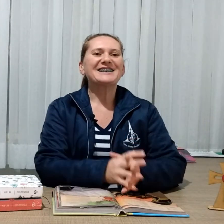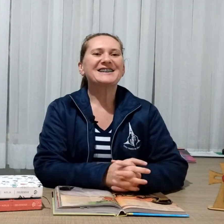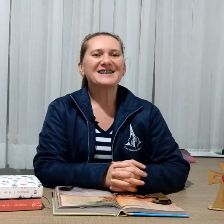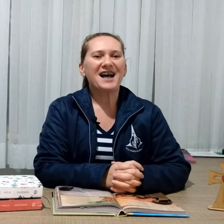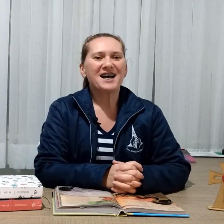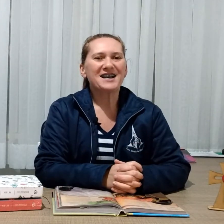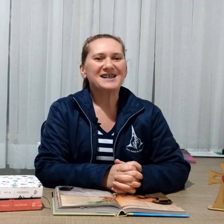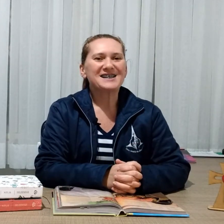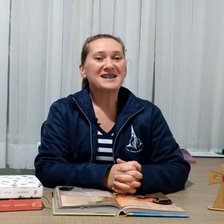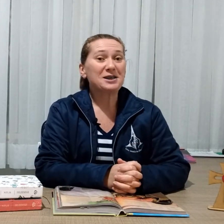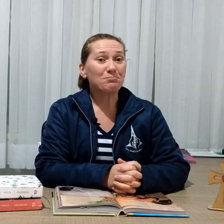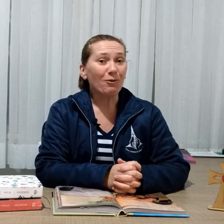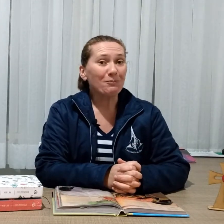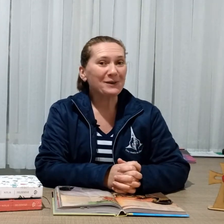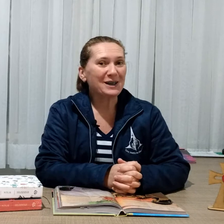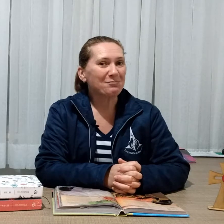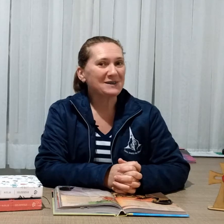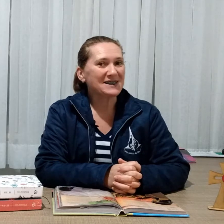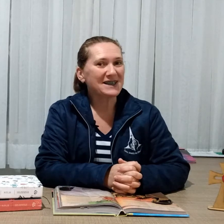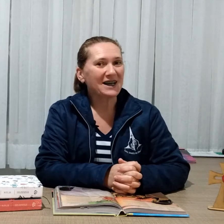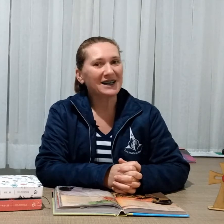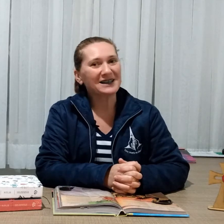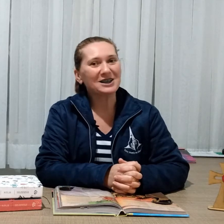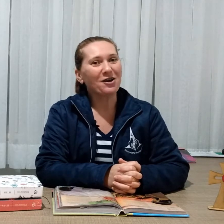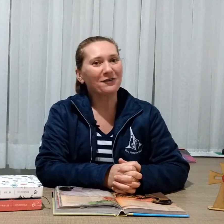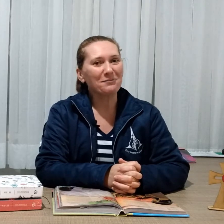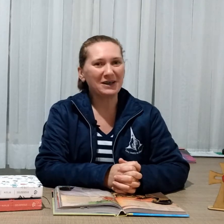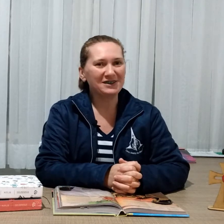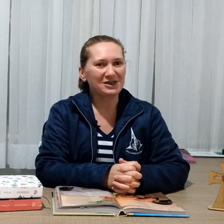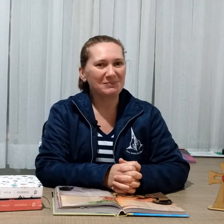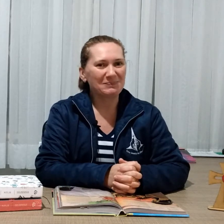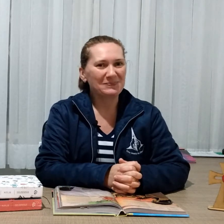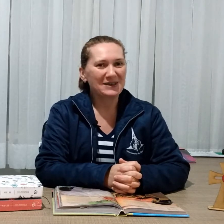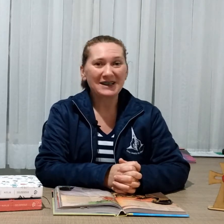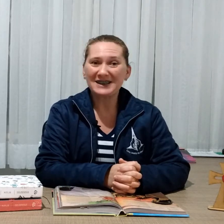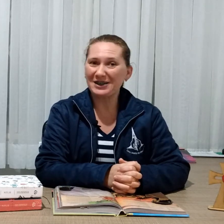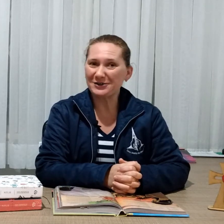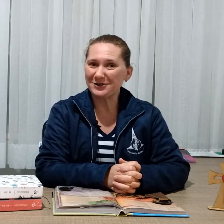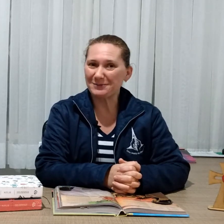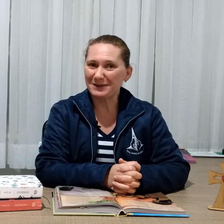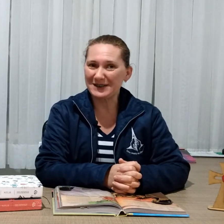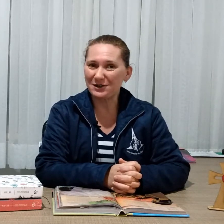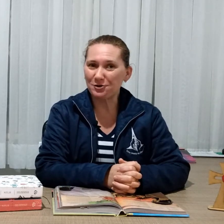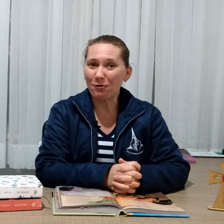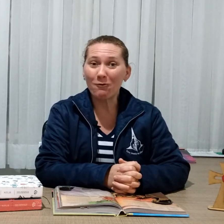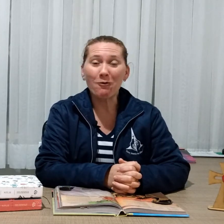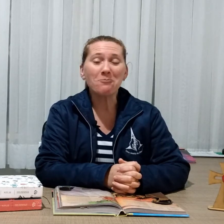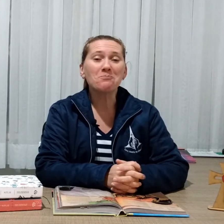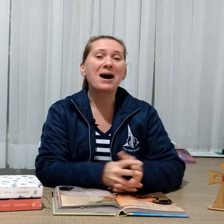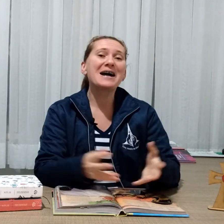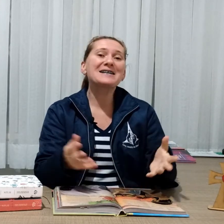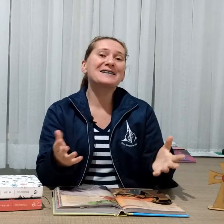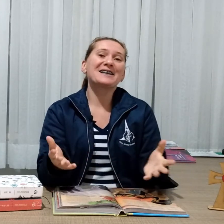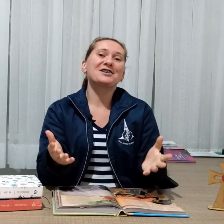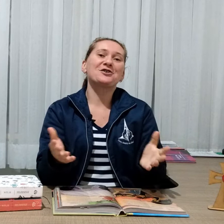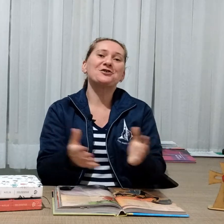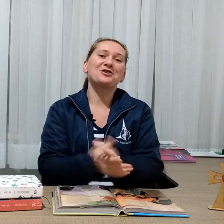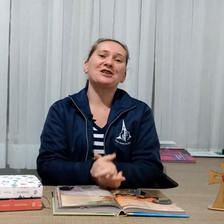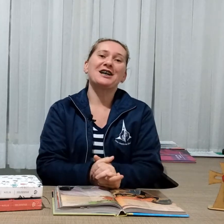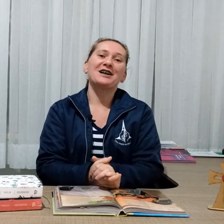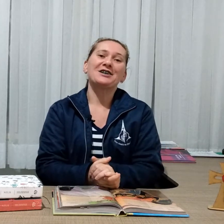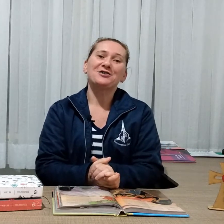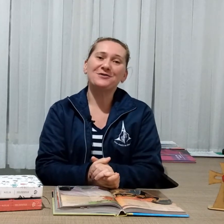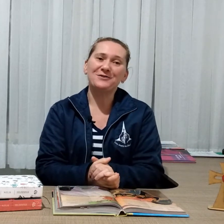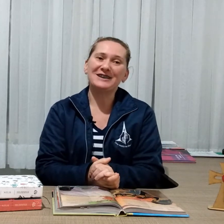Olá, crianças! Que bom podermos estar aqui novamente. Deus nos presenteou com mais